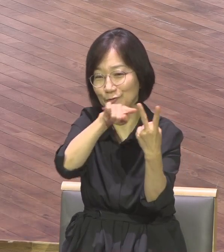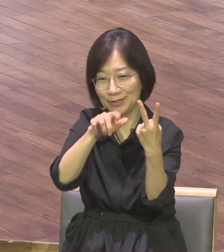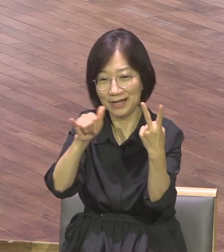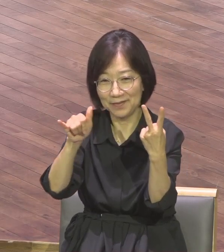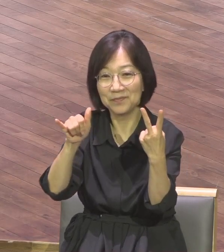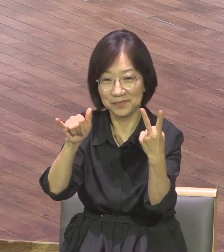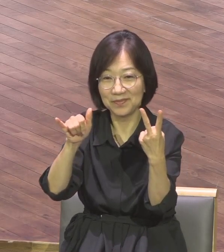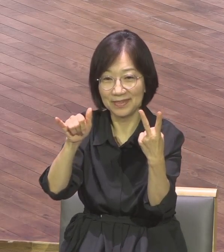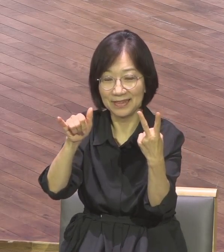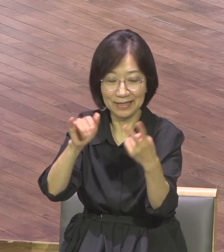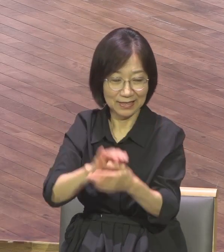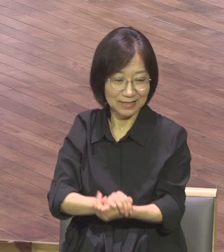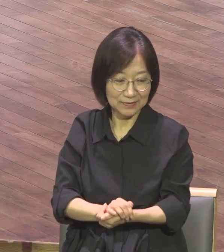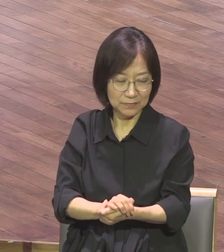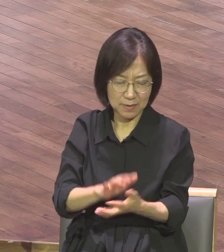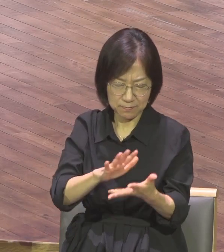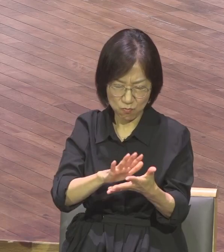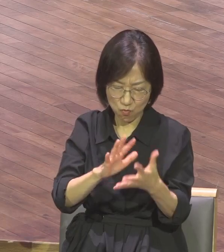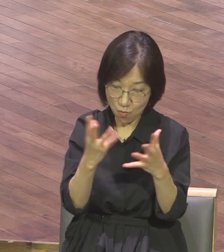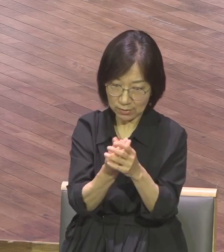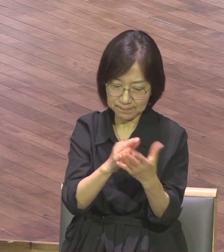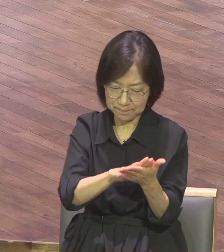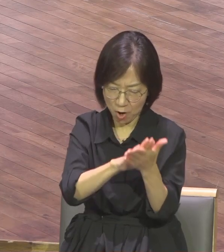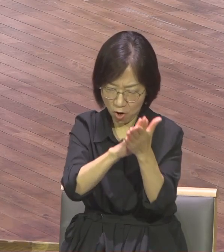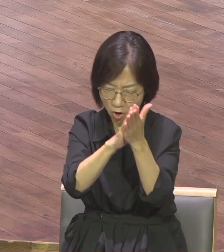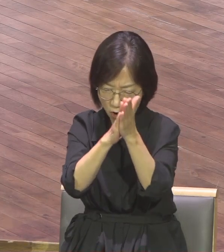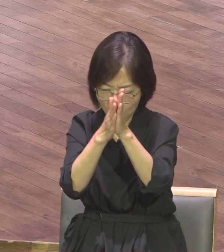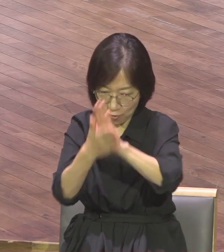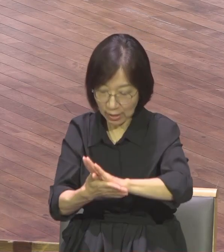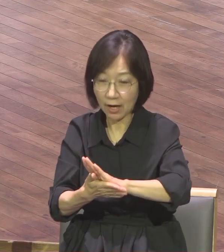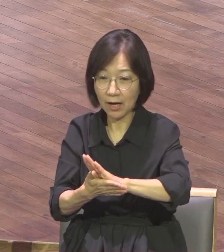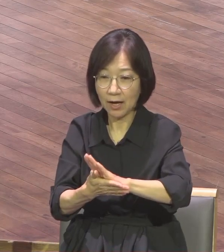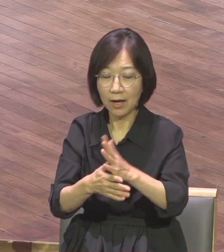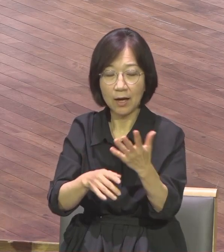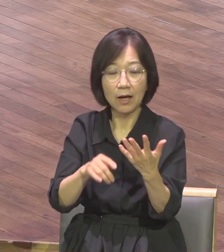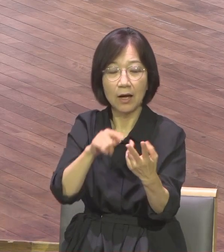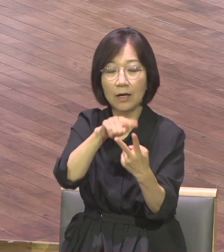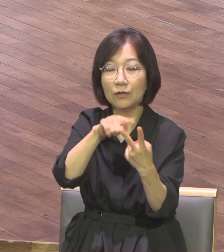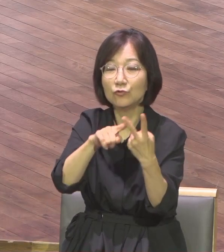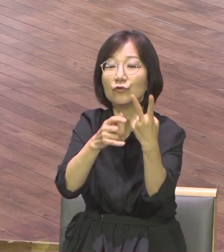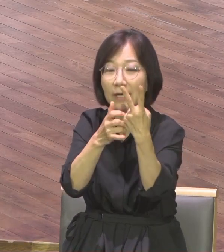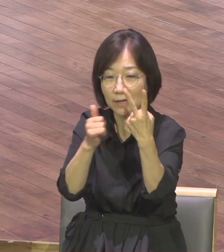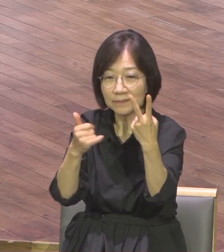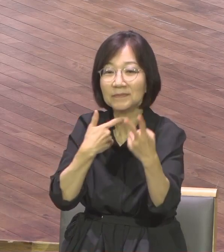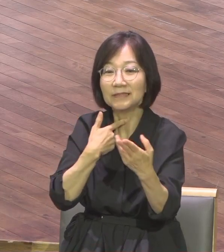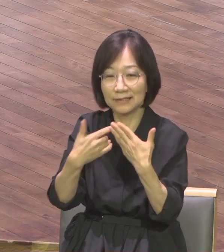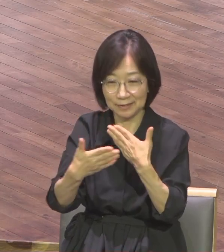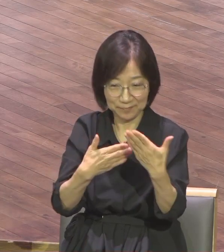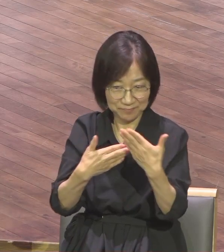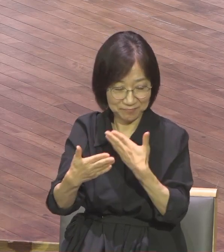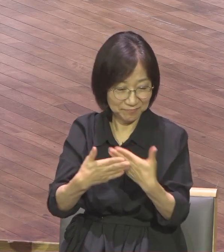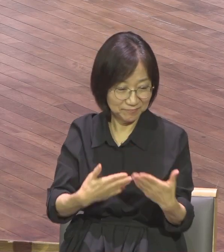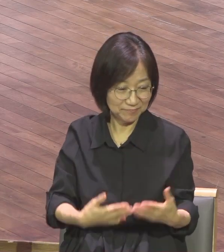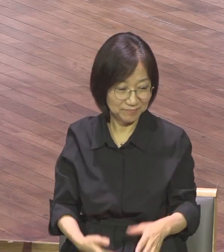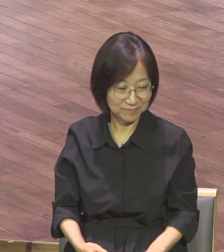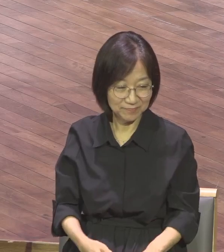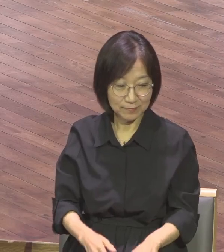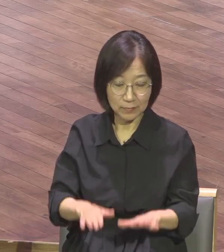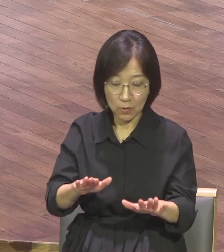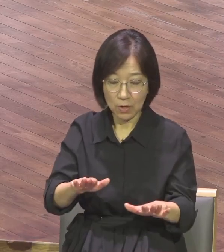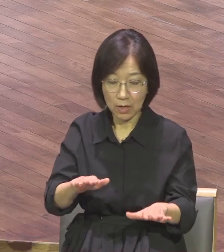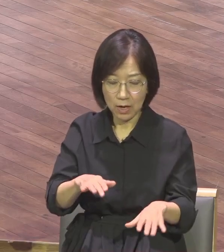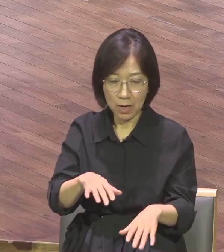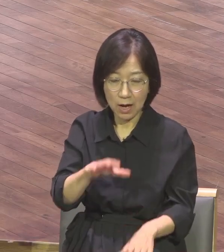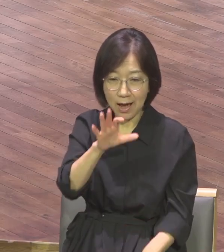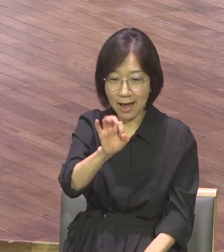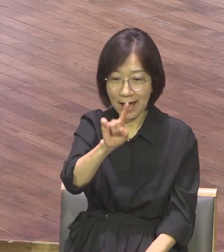변화의 주역으로 쓰임받는 그릇. 자 사도행전 22장 12절에 보면 사도 바울이 아나니아에